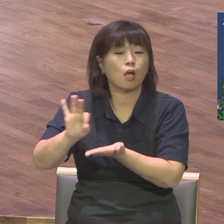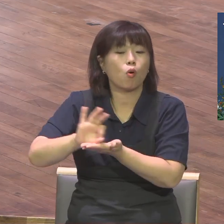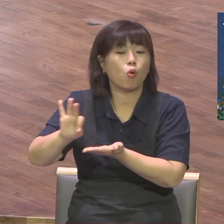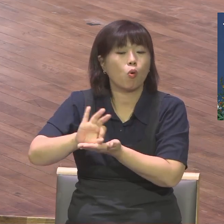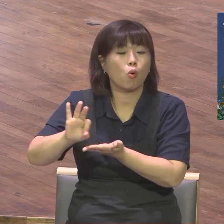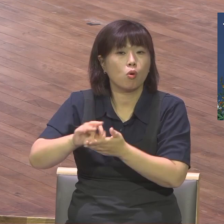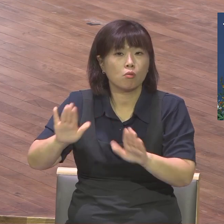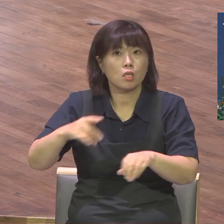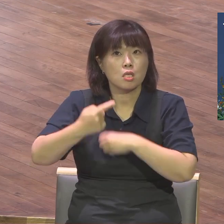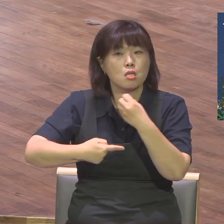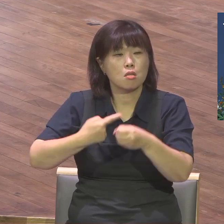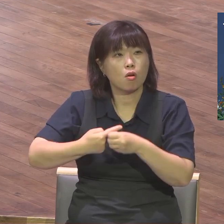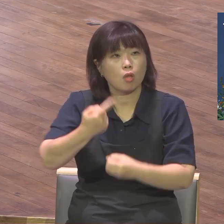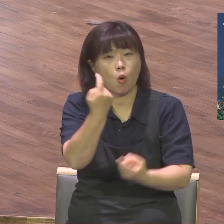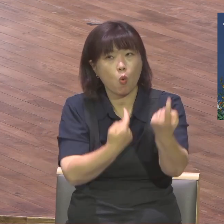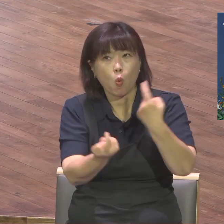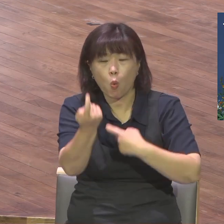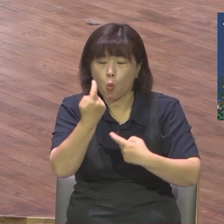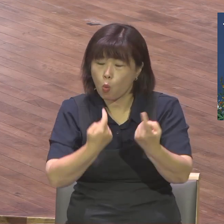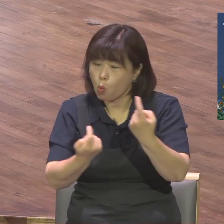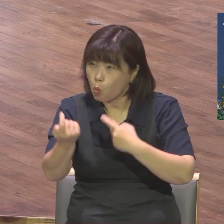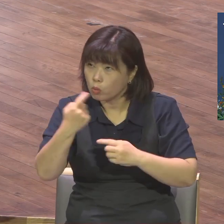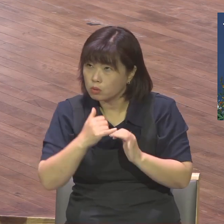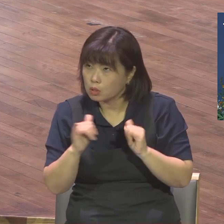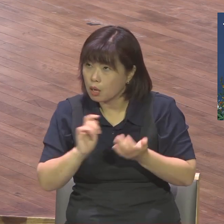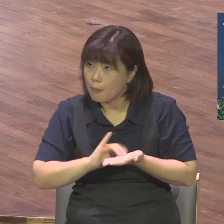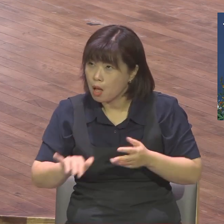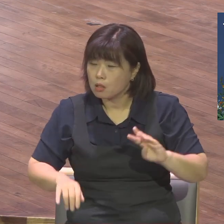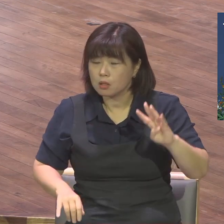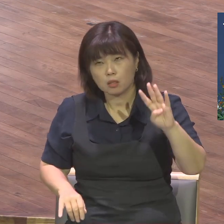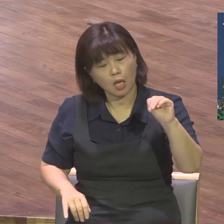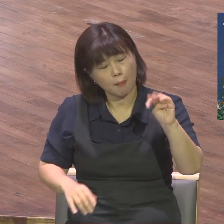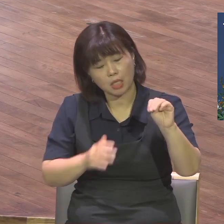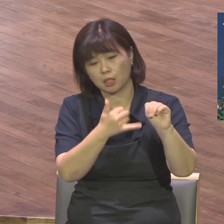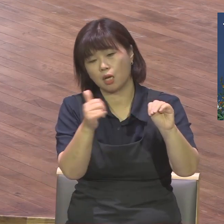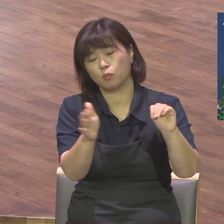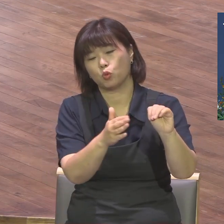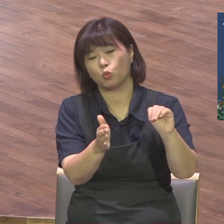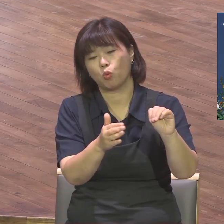있는 아들이. 그렇게 이 이방인의 뜰이 아이들의 뜰이 돼요.